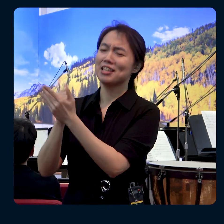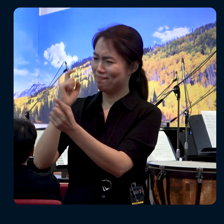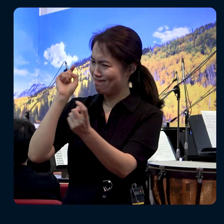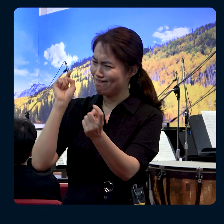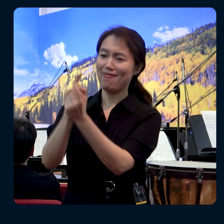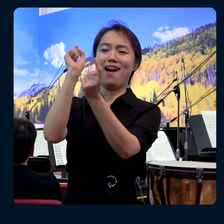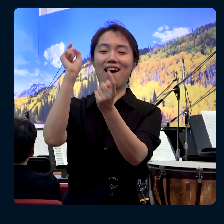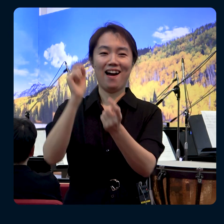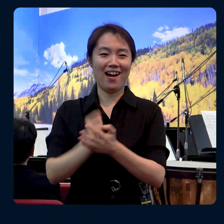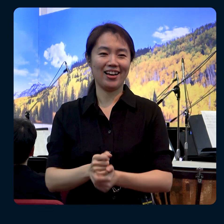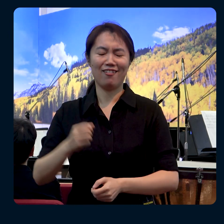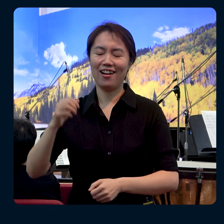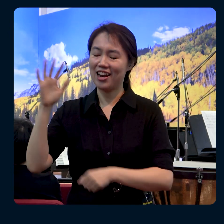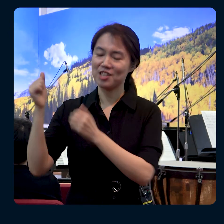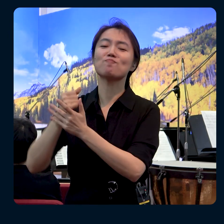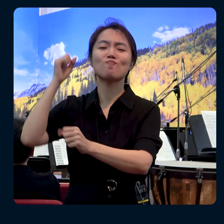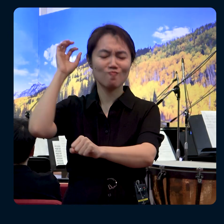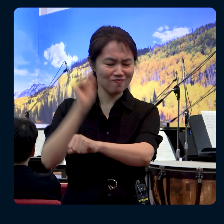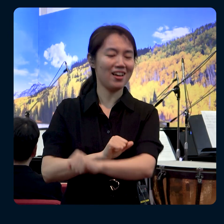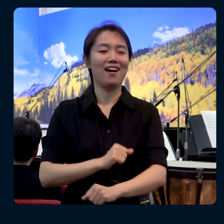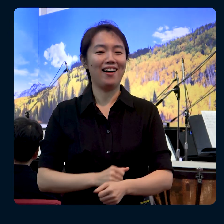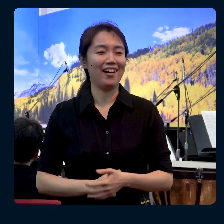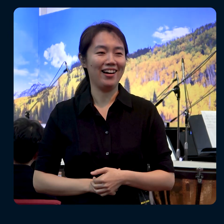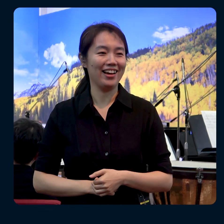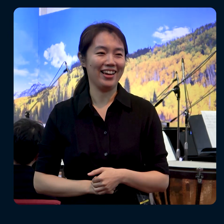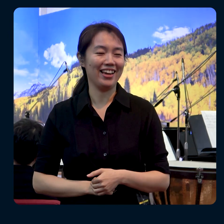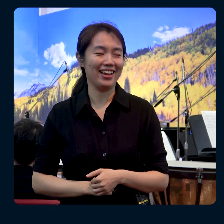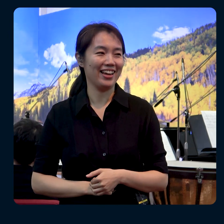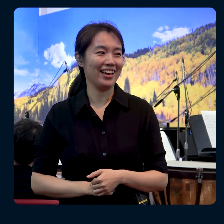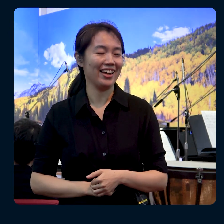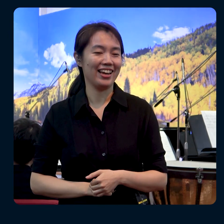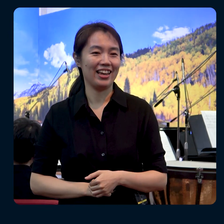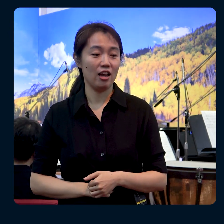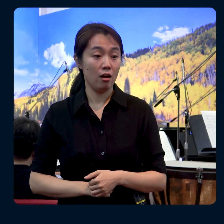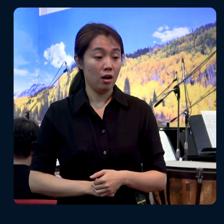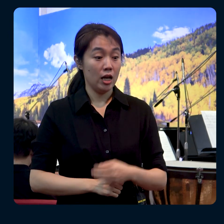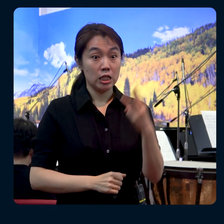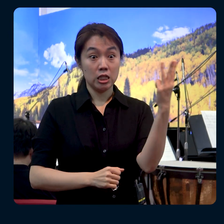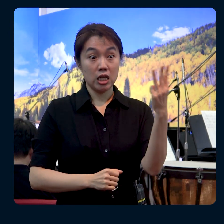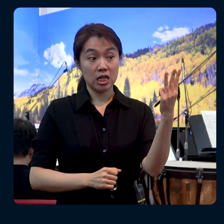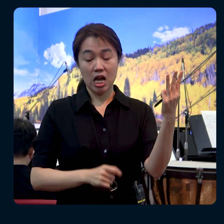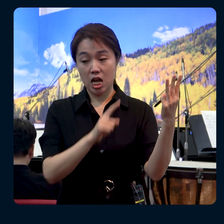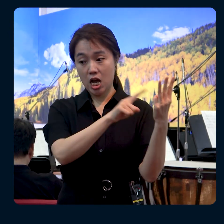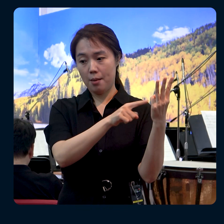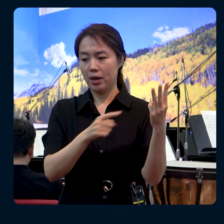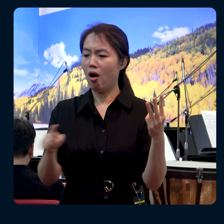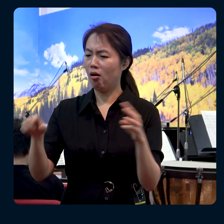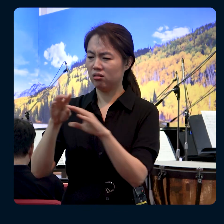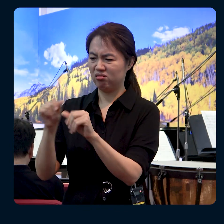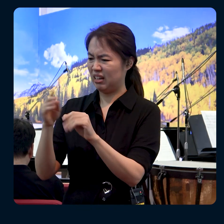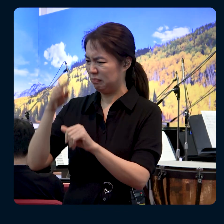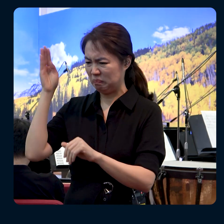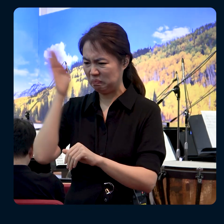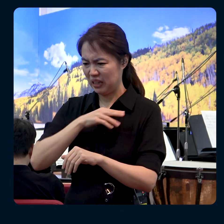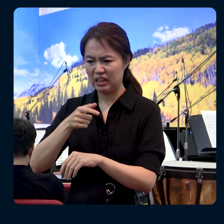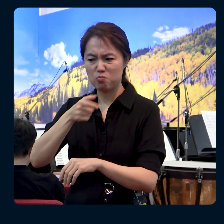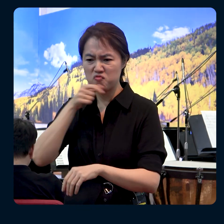타이밍이에요. 이게 하나님이 하시는 일이에요. 예, 그들이 땅이 쓸모없다고